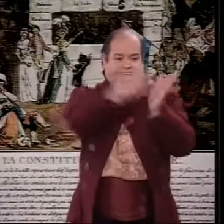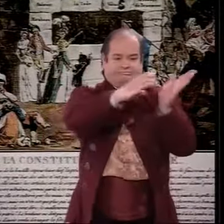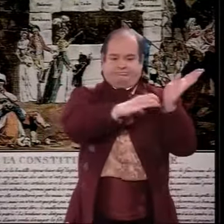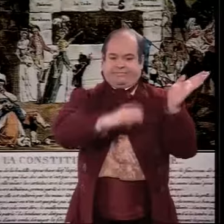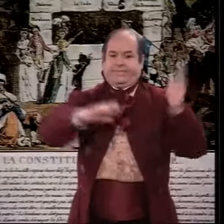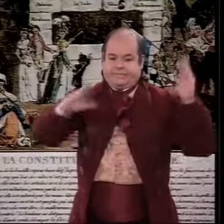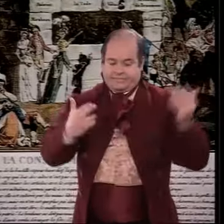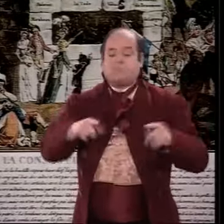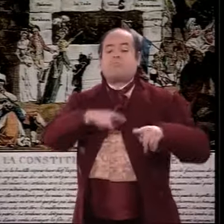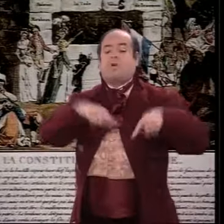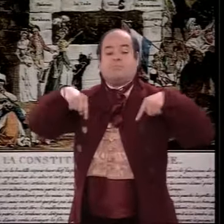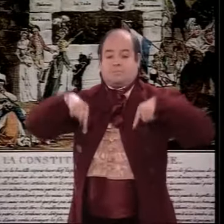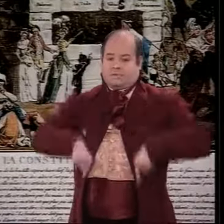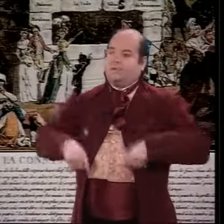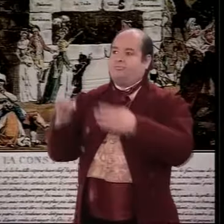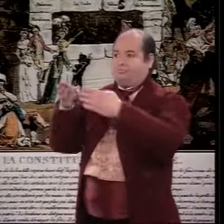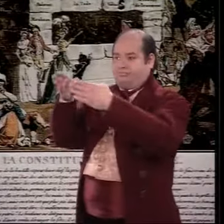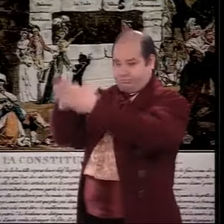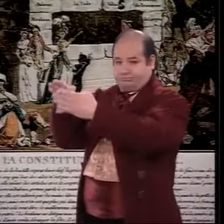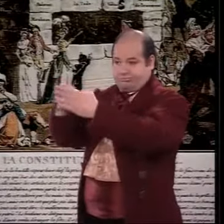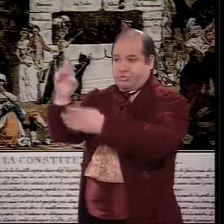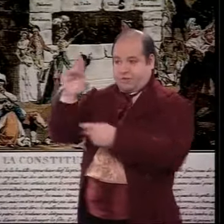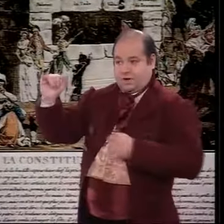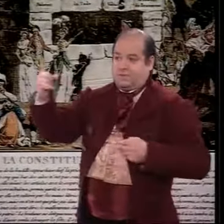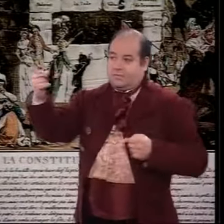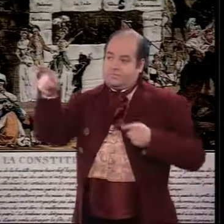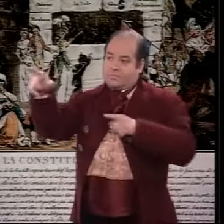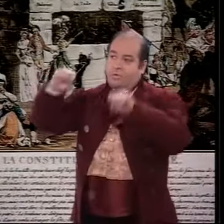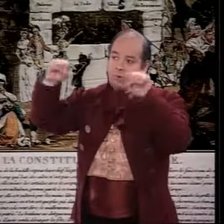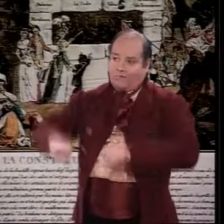L'Assemblée constituante a donné une constitution à la France.